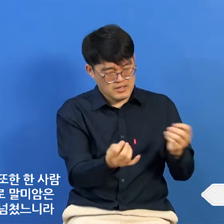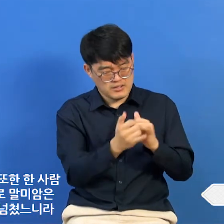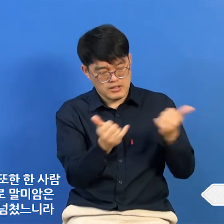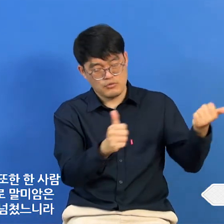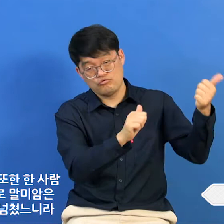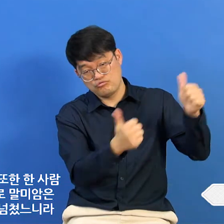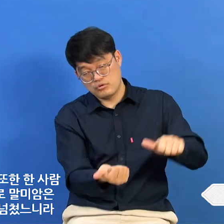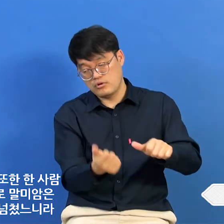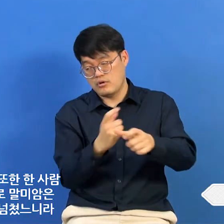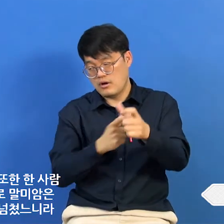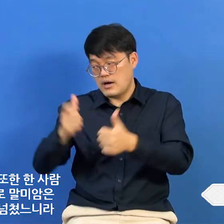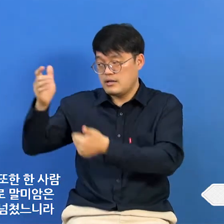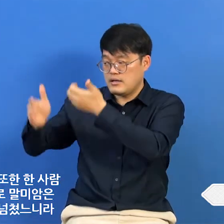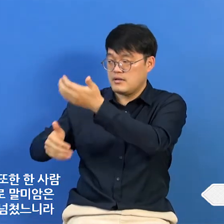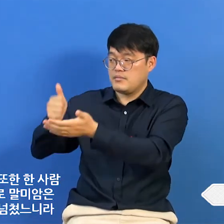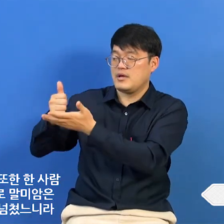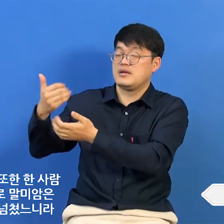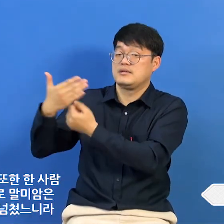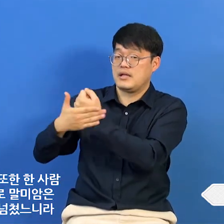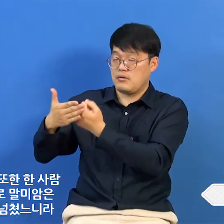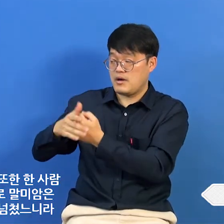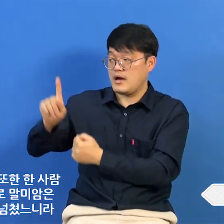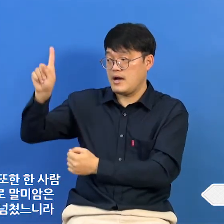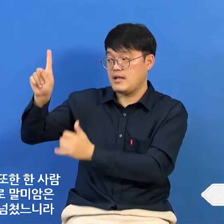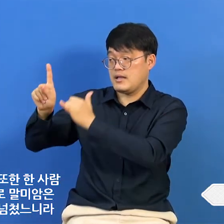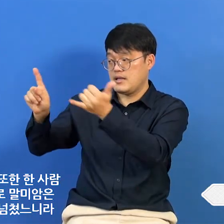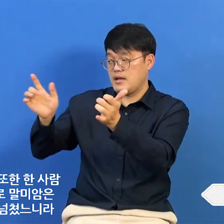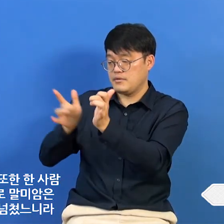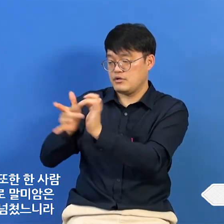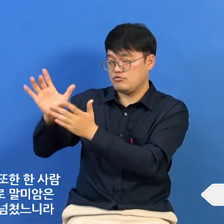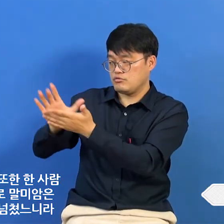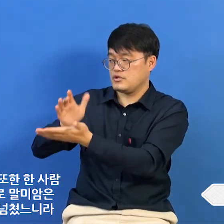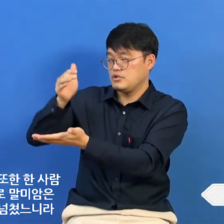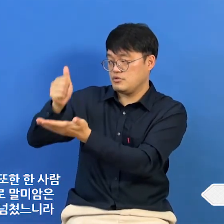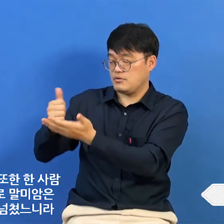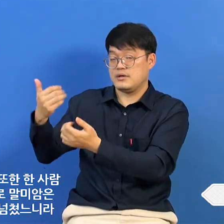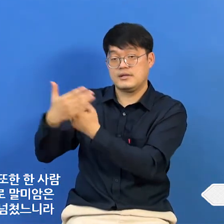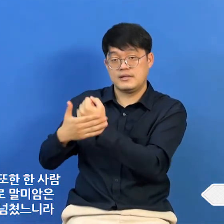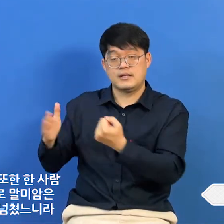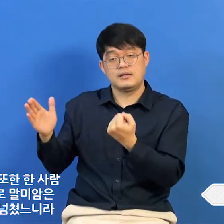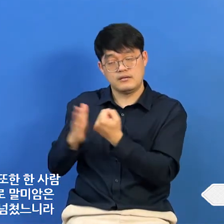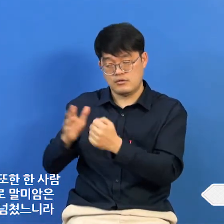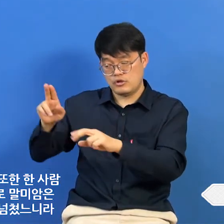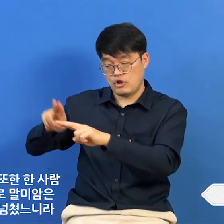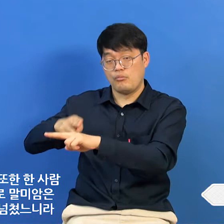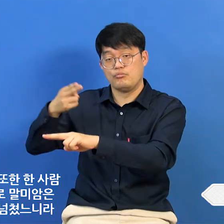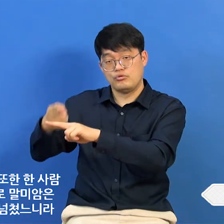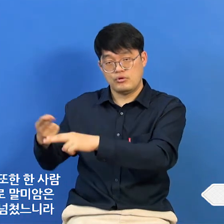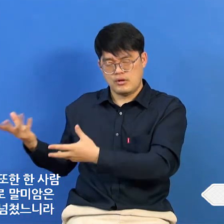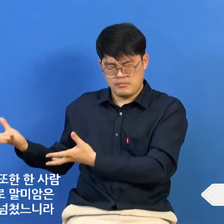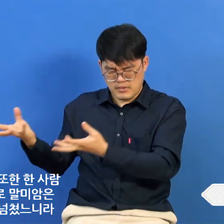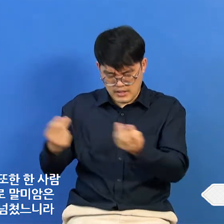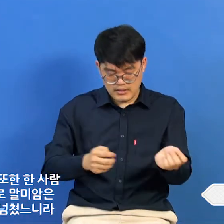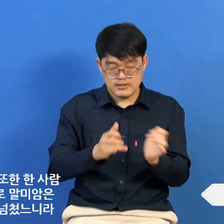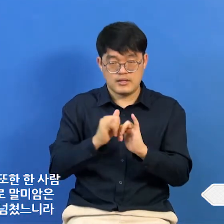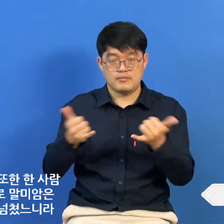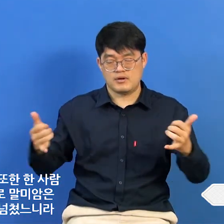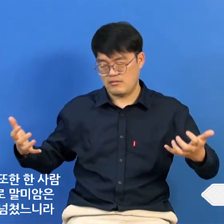하나님의 은혜와 또한 한 사람 예수 그리스도의 은혜로 말미암은 선물은 많은 사람에게